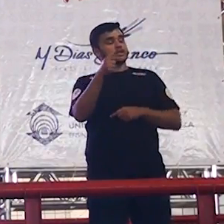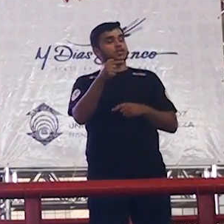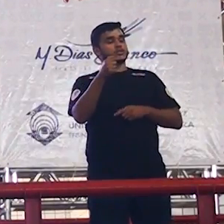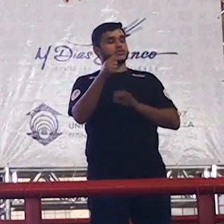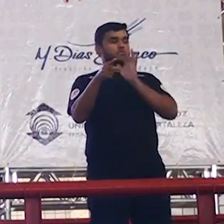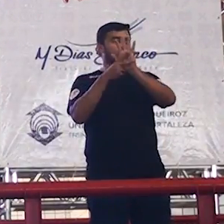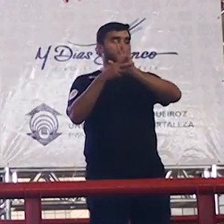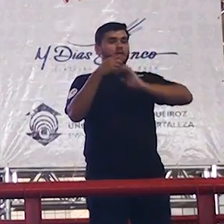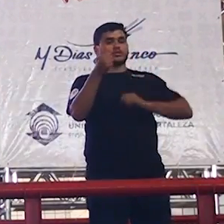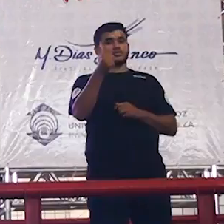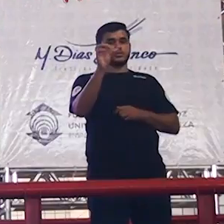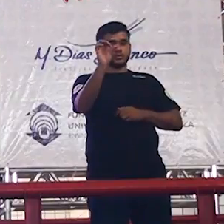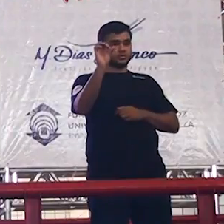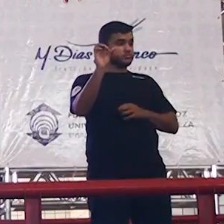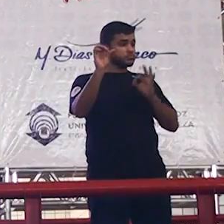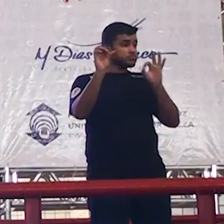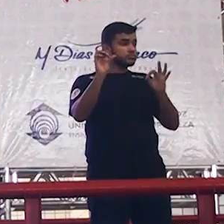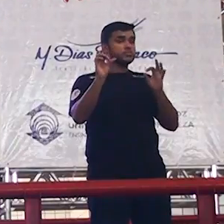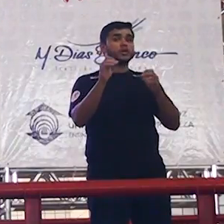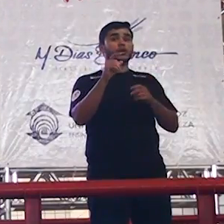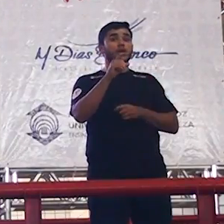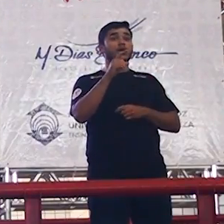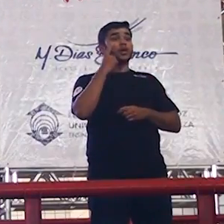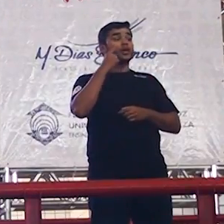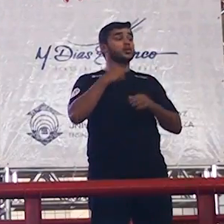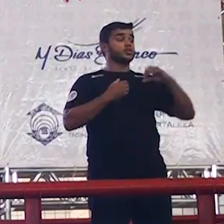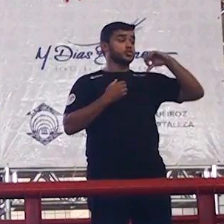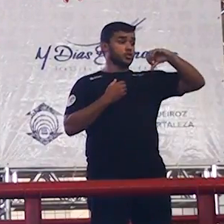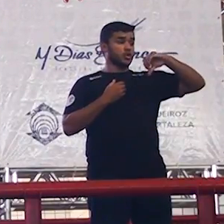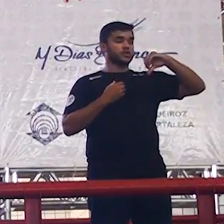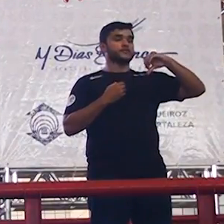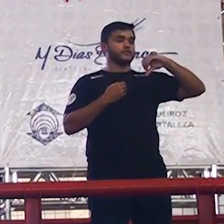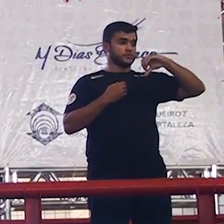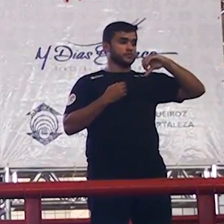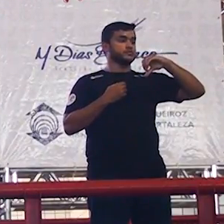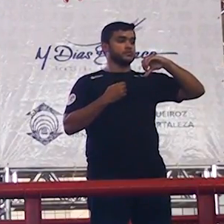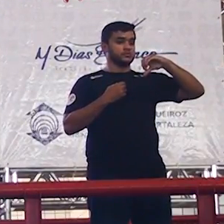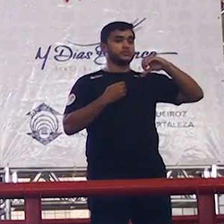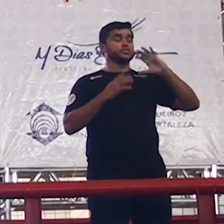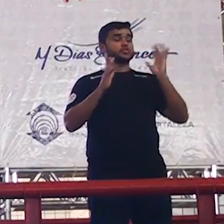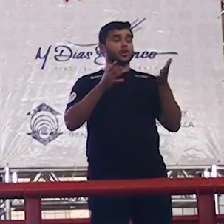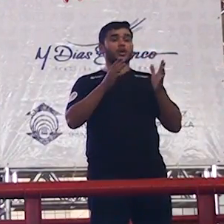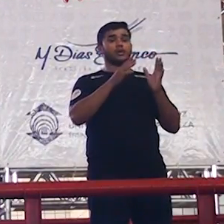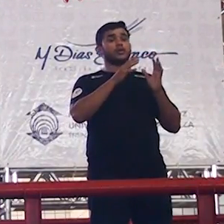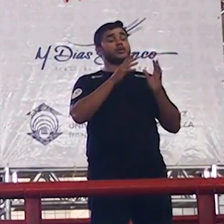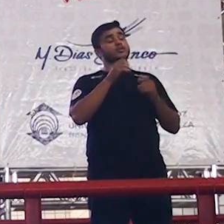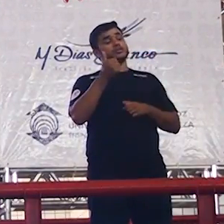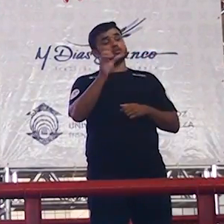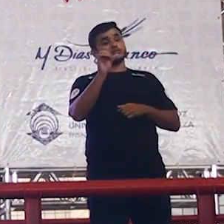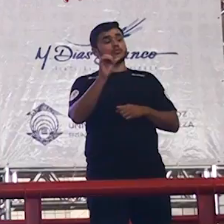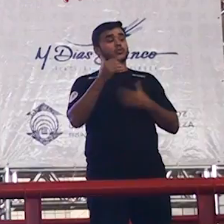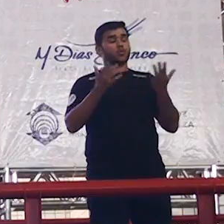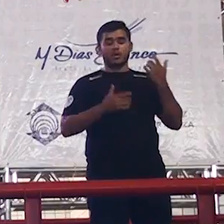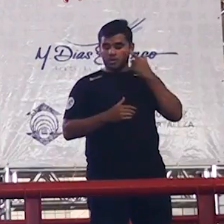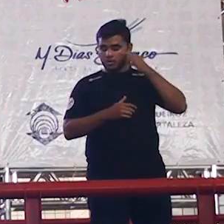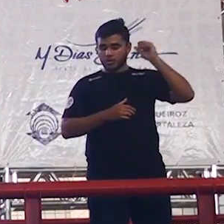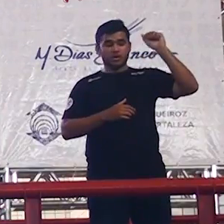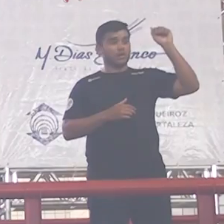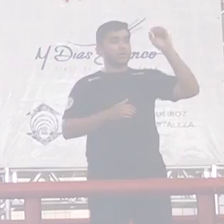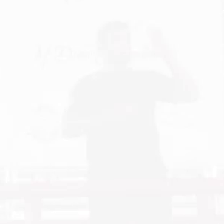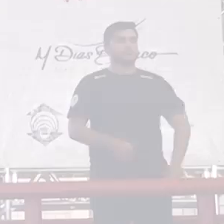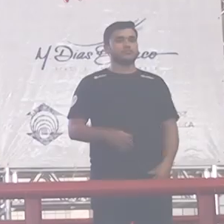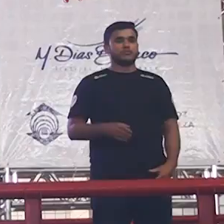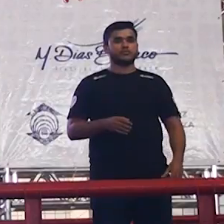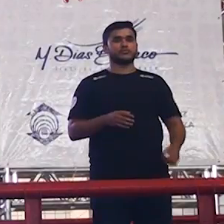Então, os números que eu procuro é 9 e 16. Com isso, a letra correta é a letra B de